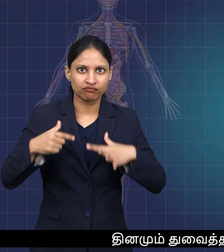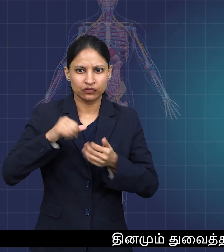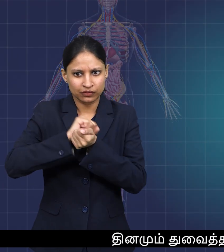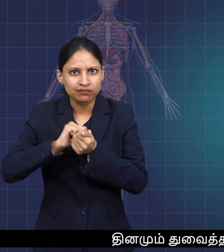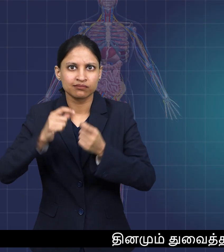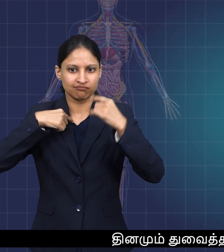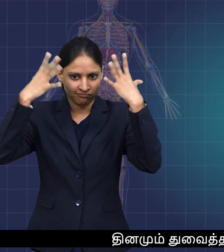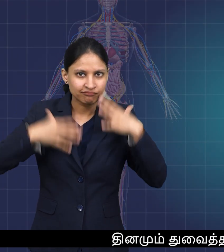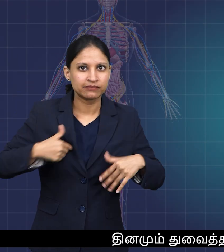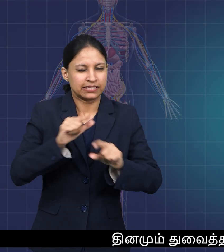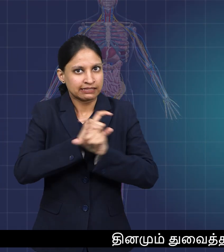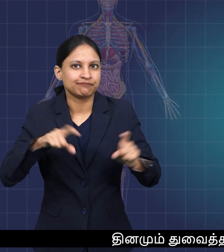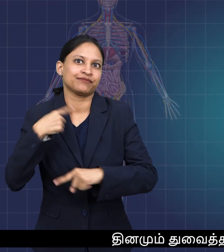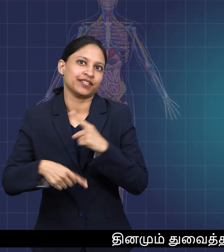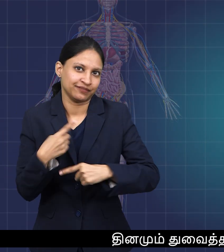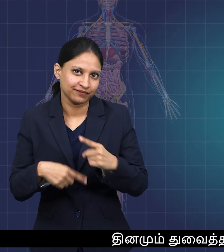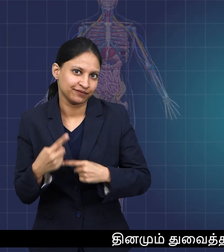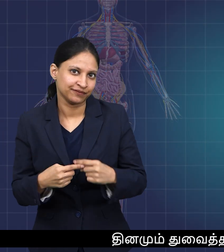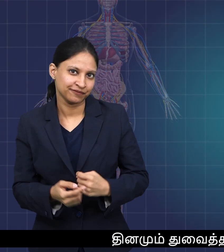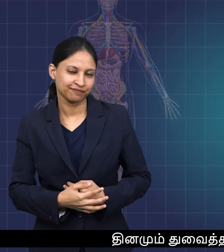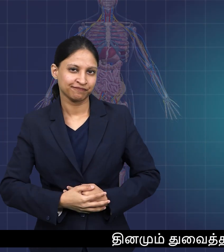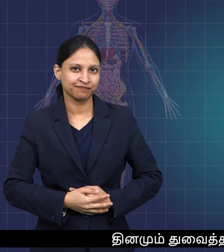தினமும் துவைத்த துணிகளை அணியுங்கள்.